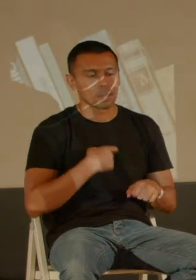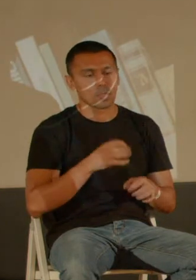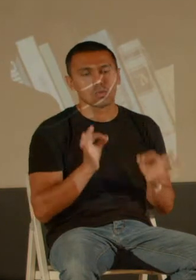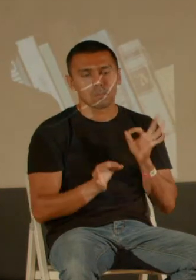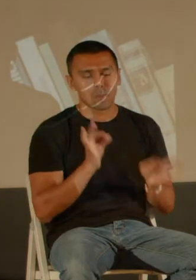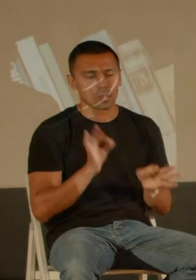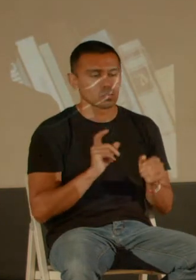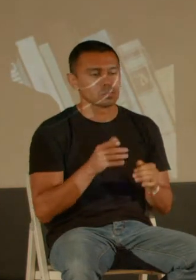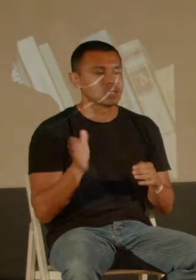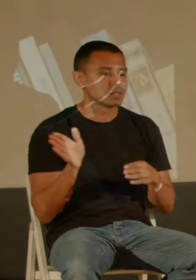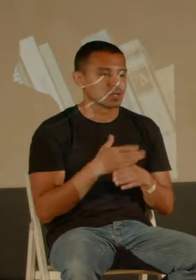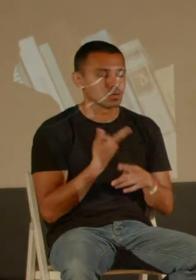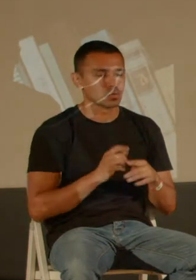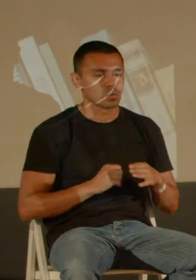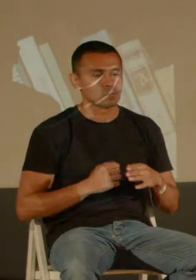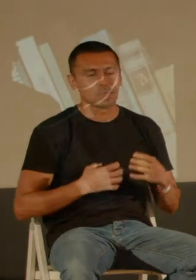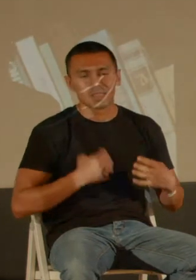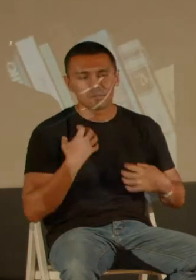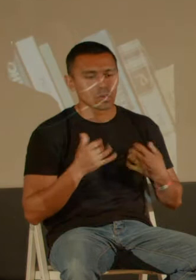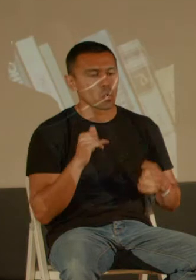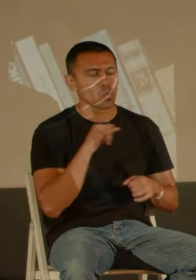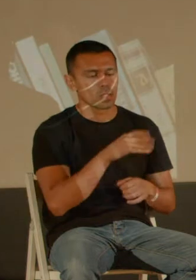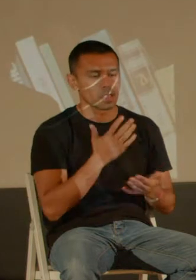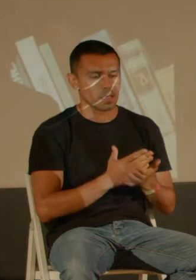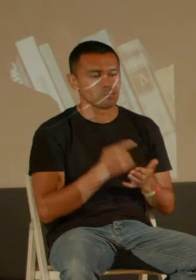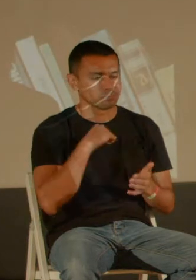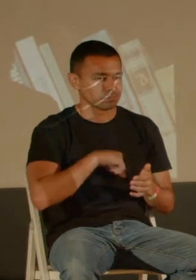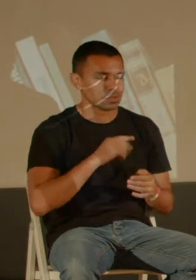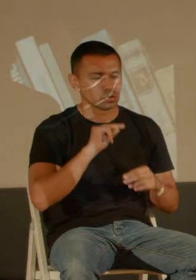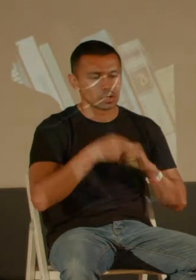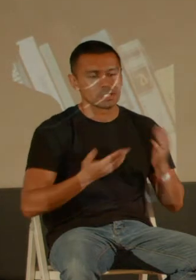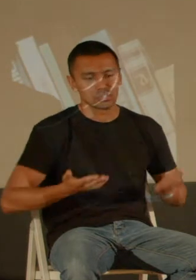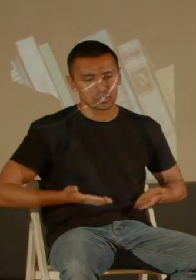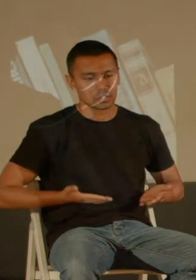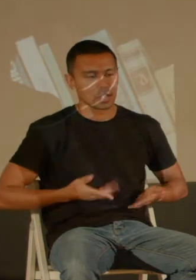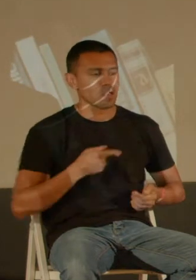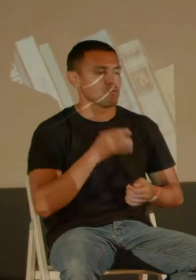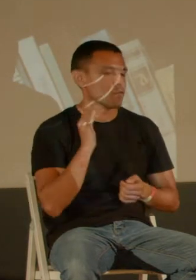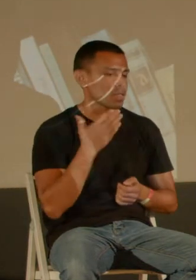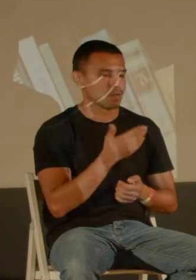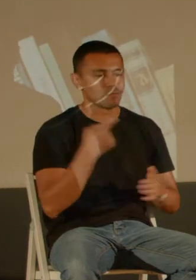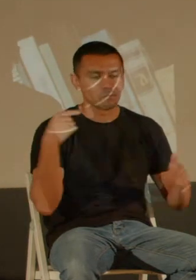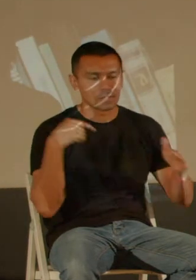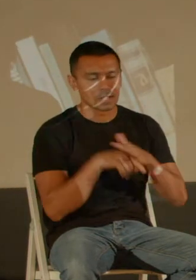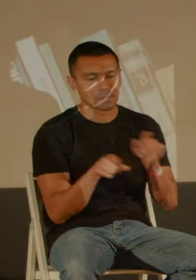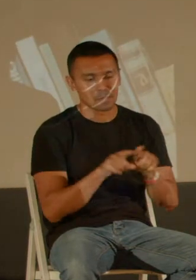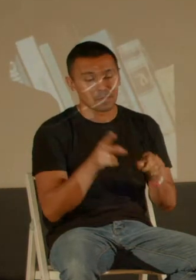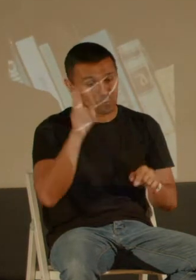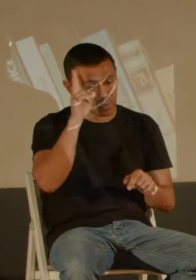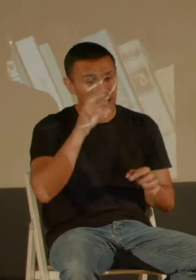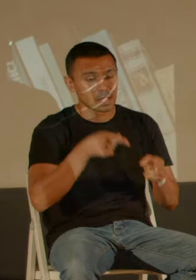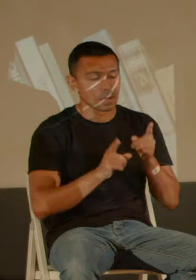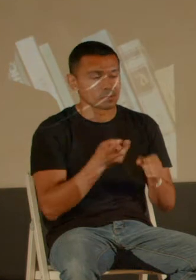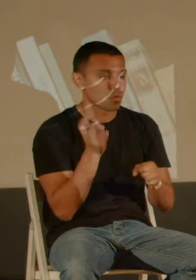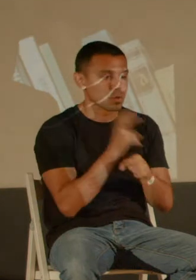нормально, щоб зняти цю базову тривожність, яка в неї фоном проходить через життя. І вона вислизає нібито в туалет, а